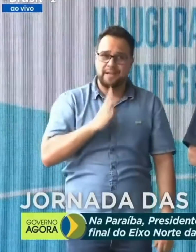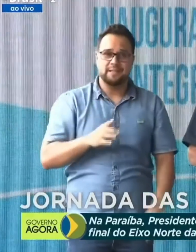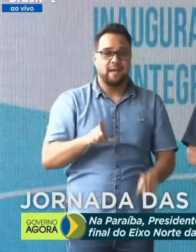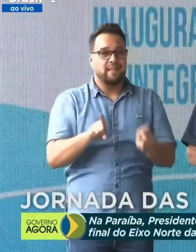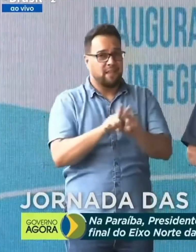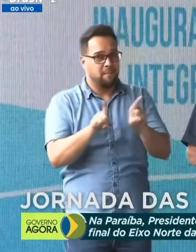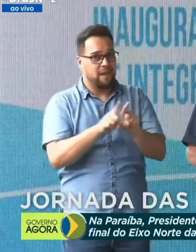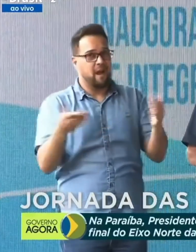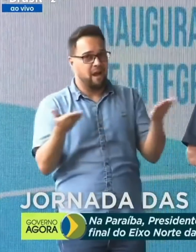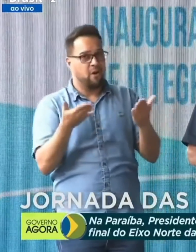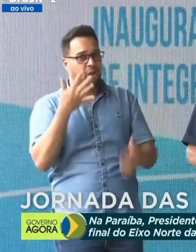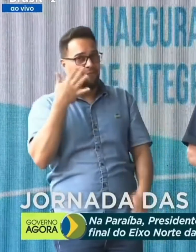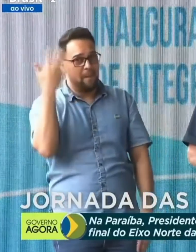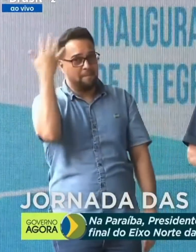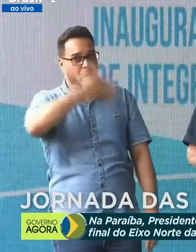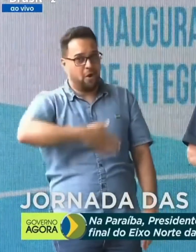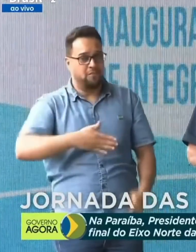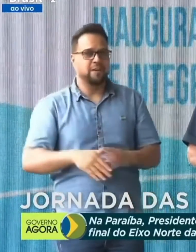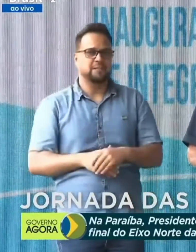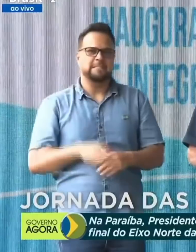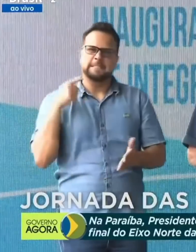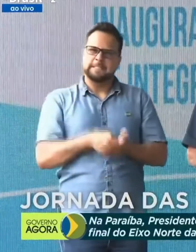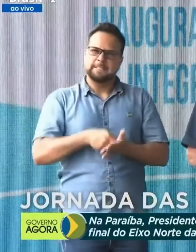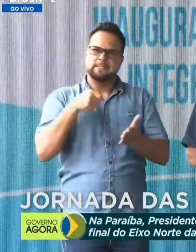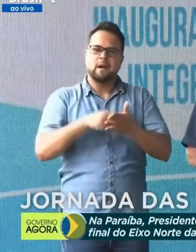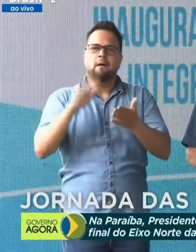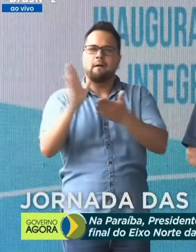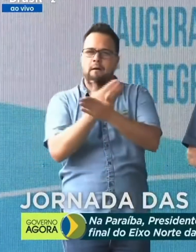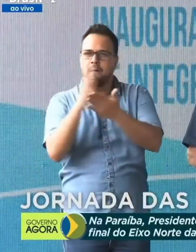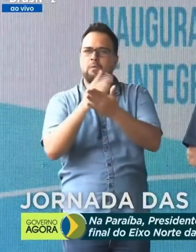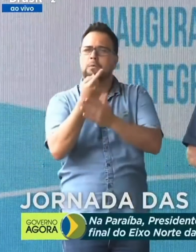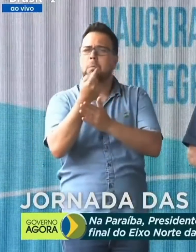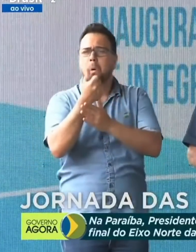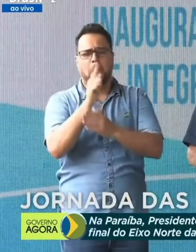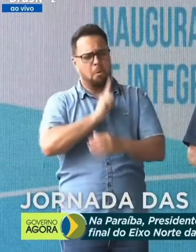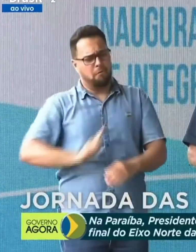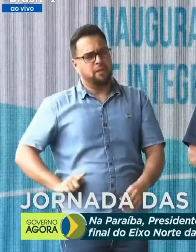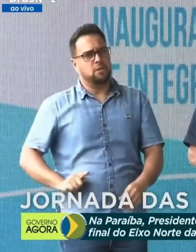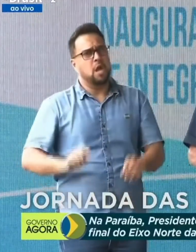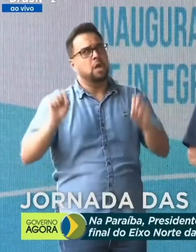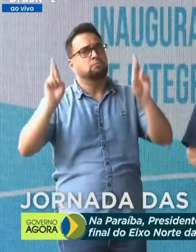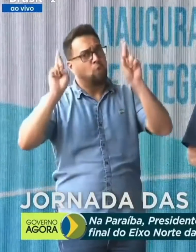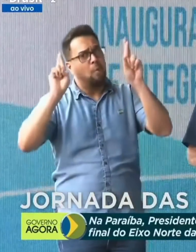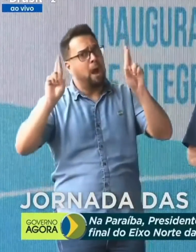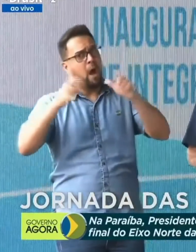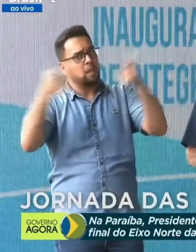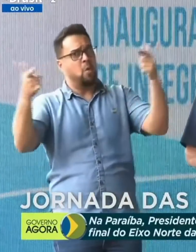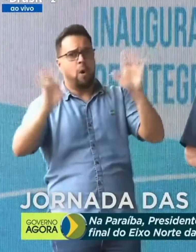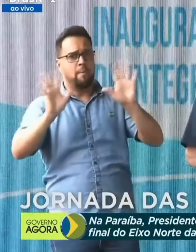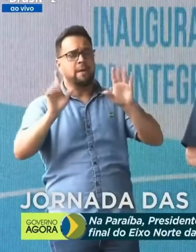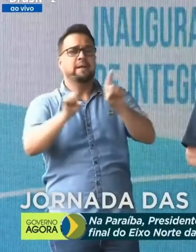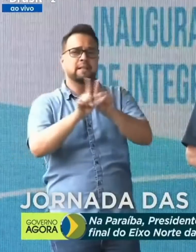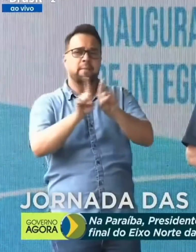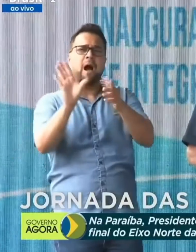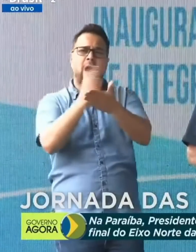também a exigência por parte de alguns poucos governadores, eu espero que não aumente esse número, e de alguns